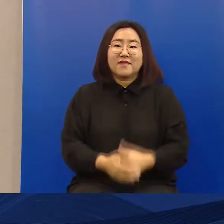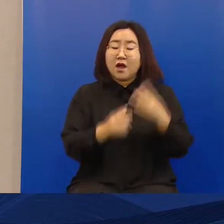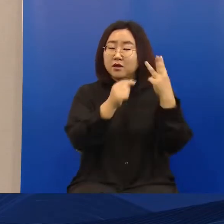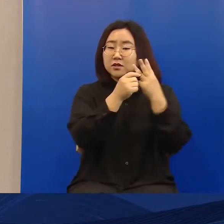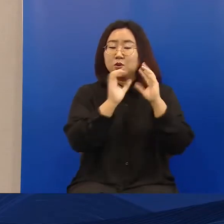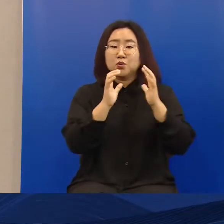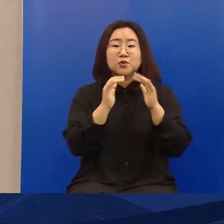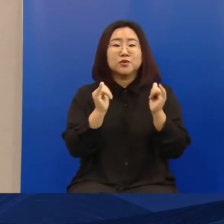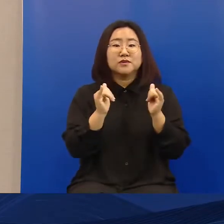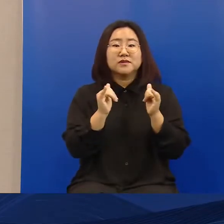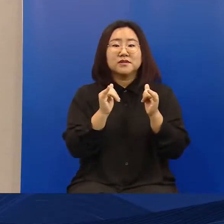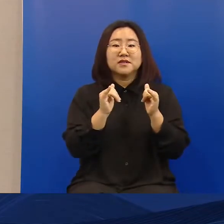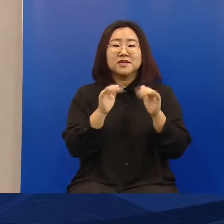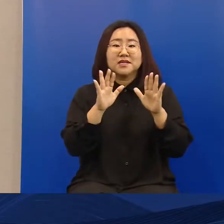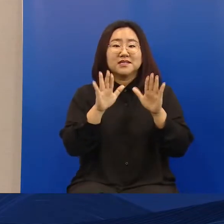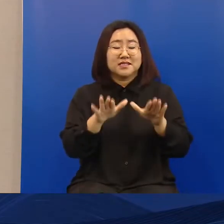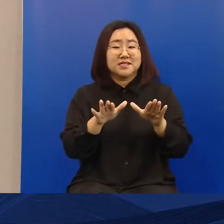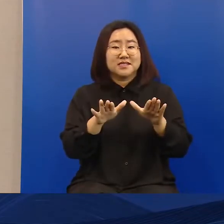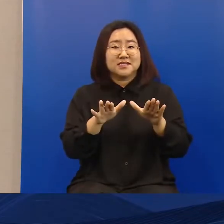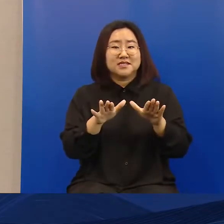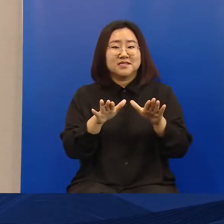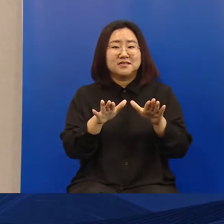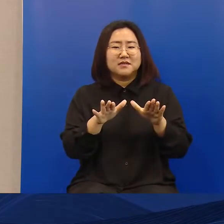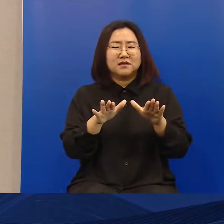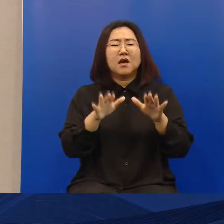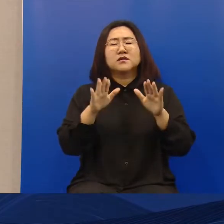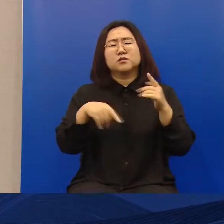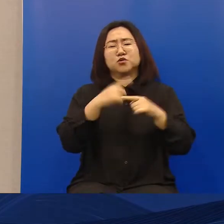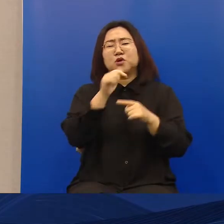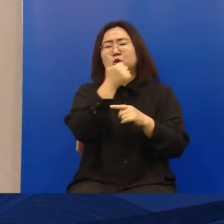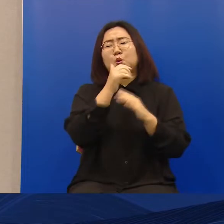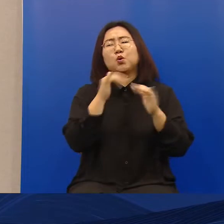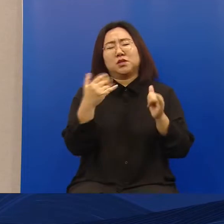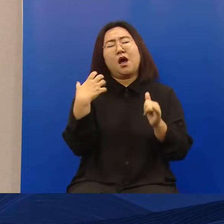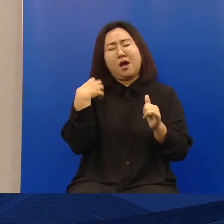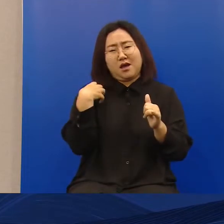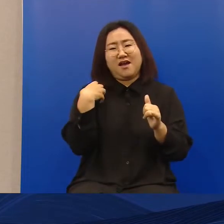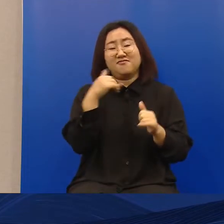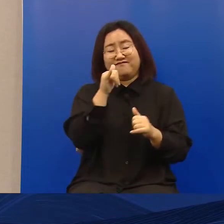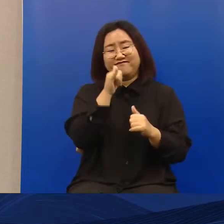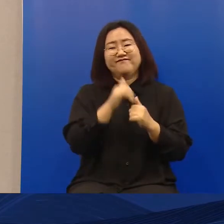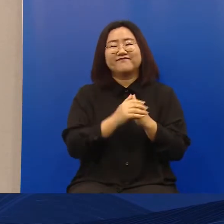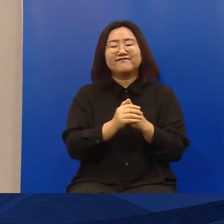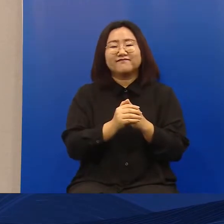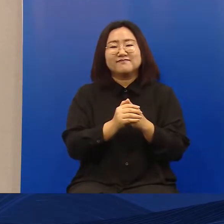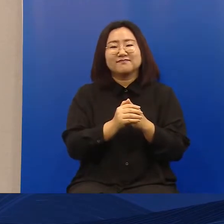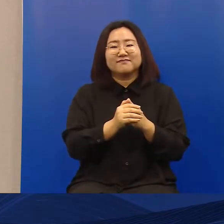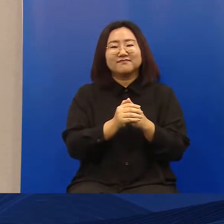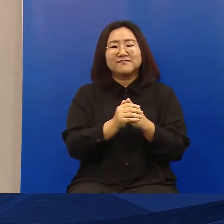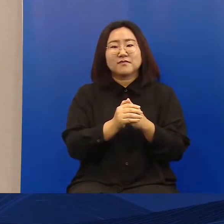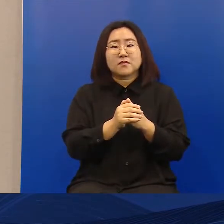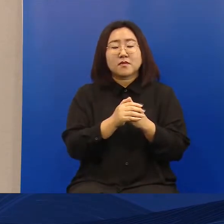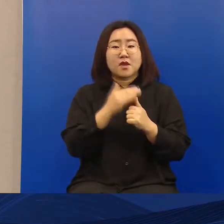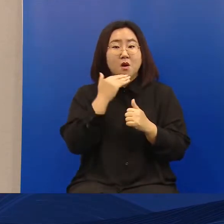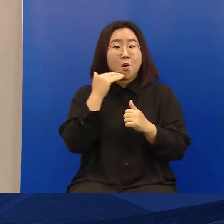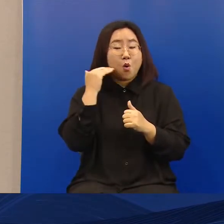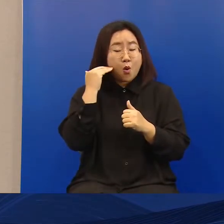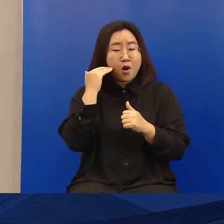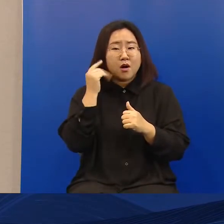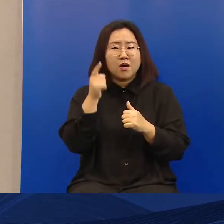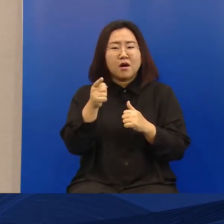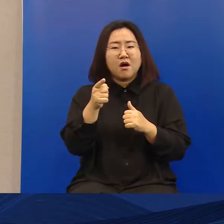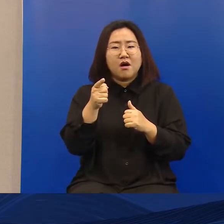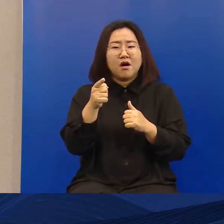번째 토론자는 현장에서 수호 통역사 역할을 열심히 하고 계시면서 청각장애